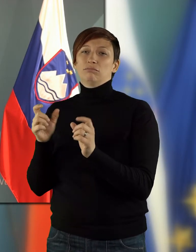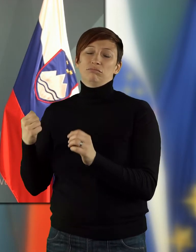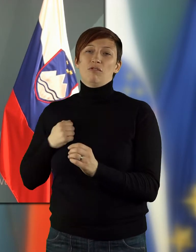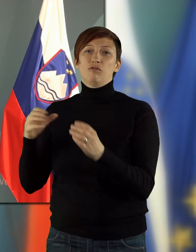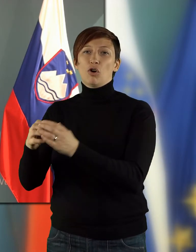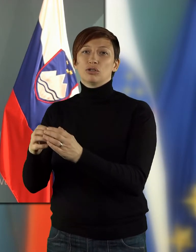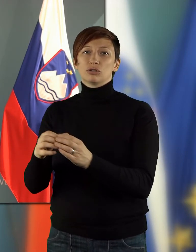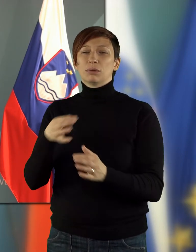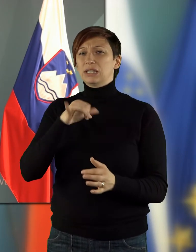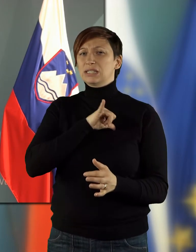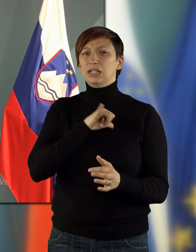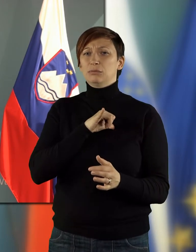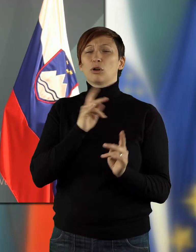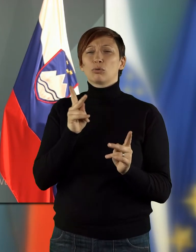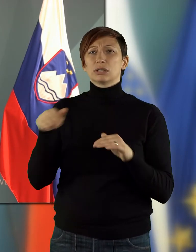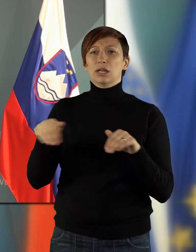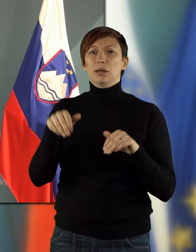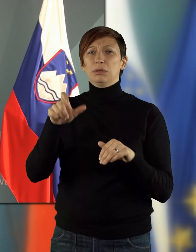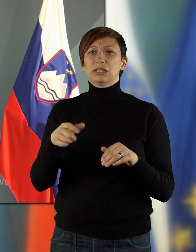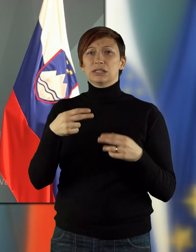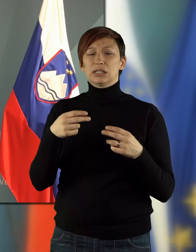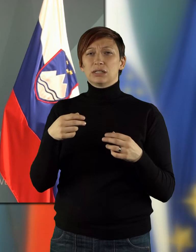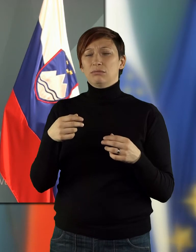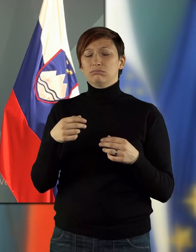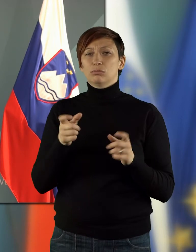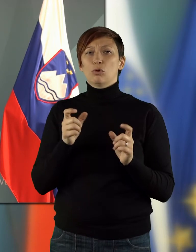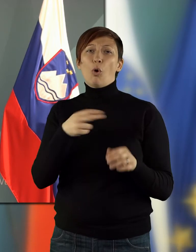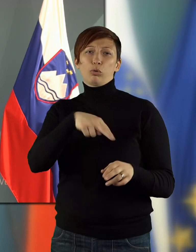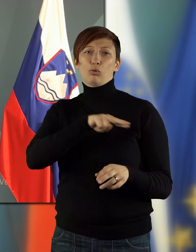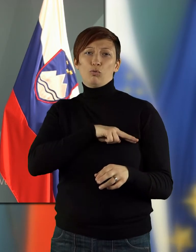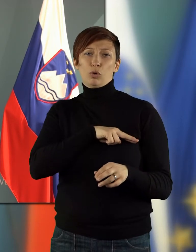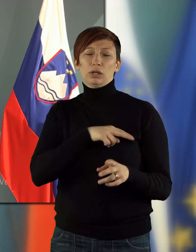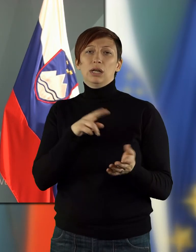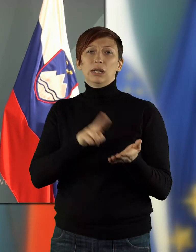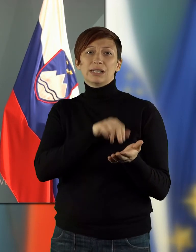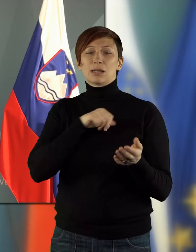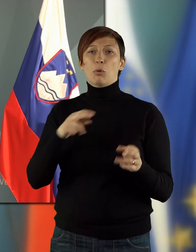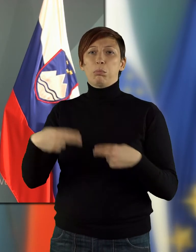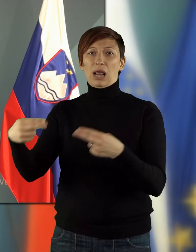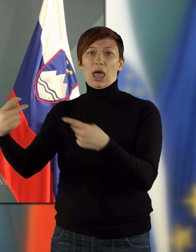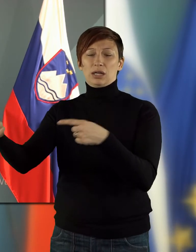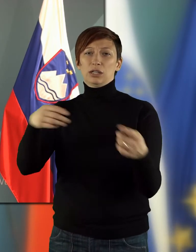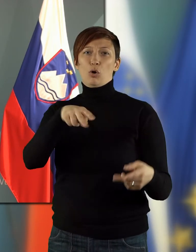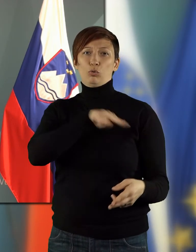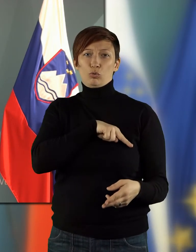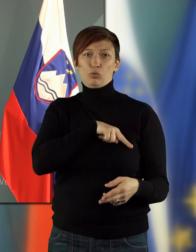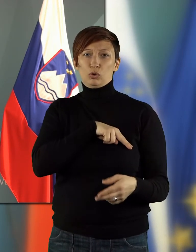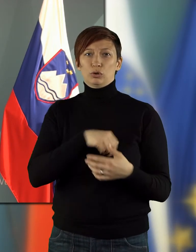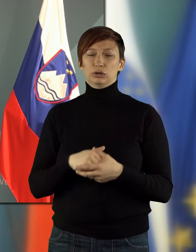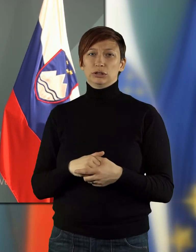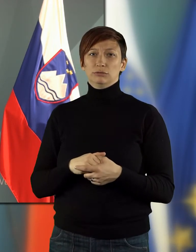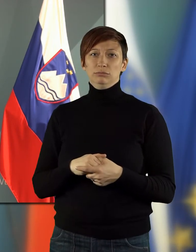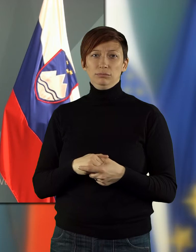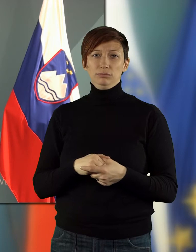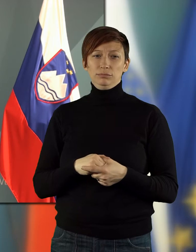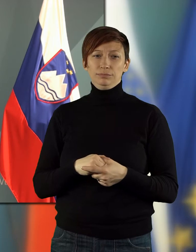me, v kakšni meri ste tukaj morda kot ministrica odgovorni vi, ali gre tu res samo za prelaganje odgovornosti, to so očitki,